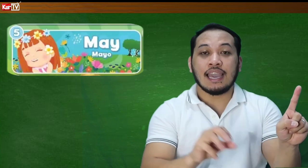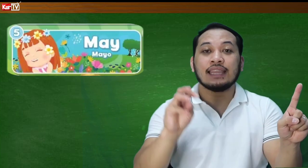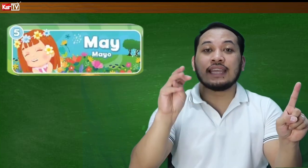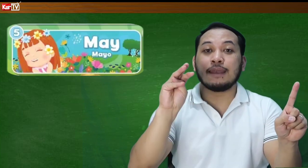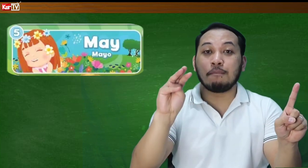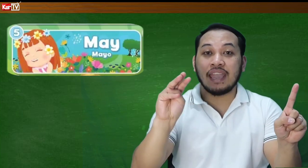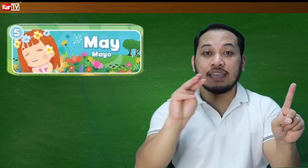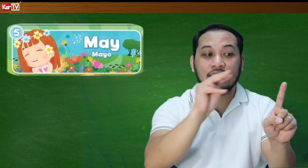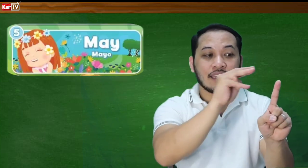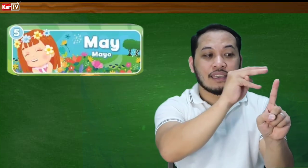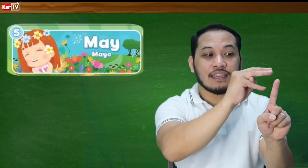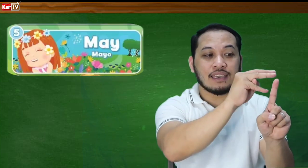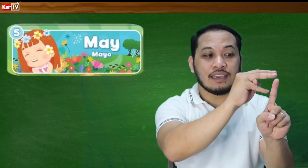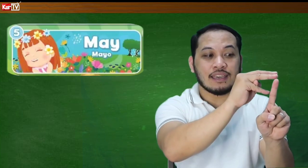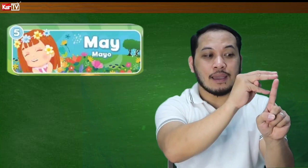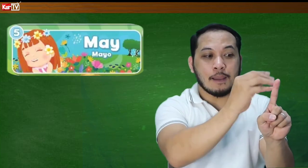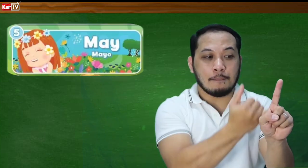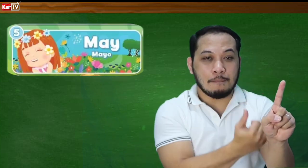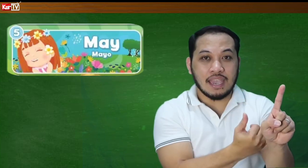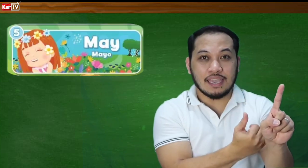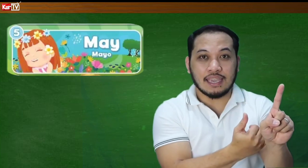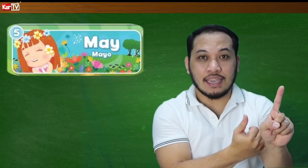And then May. May.